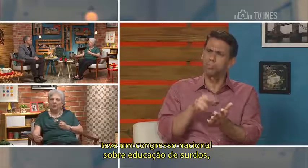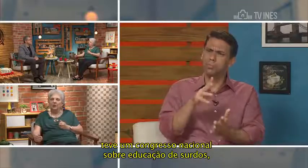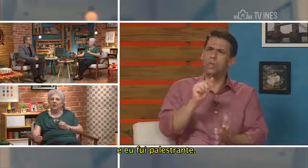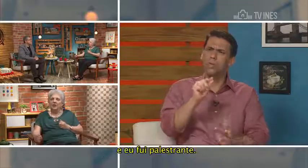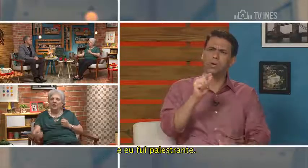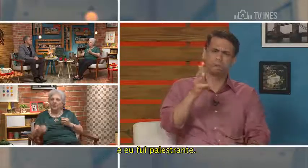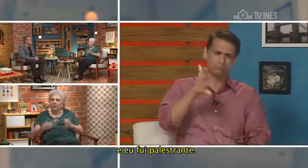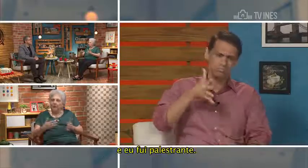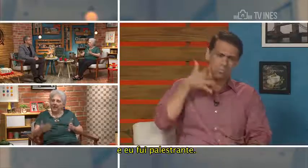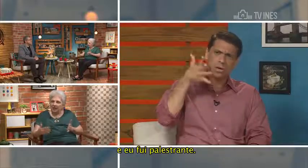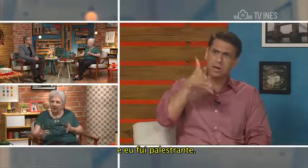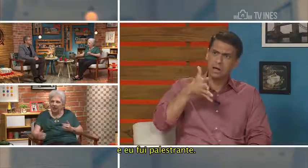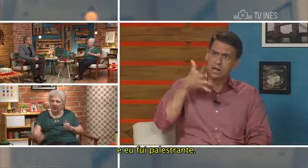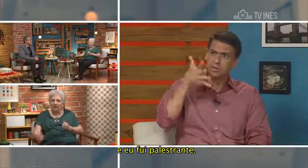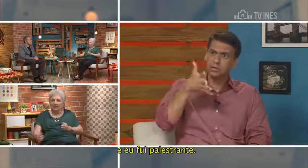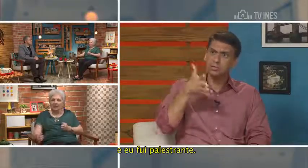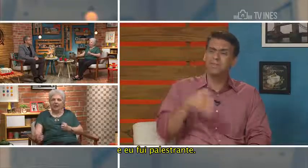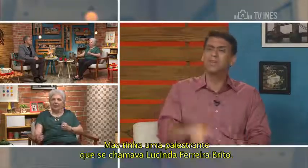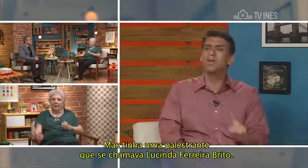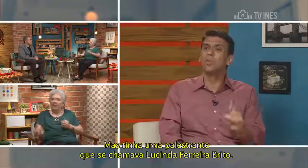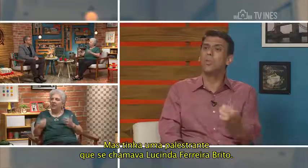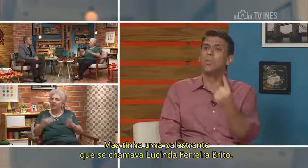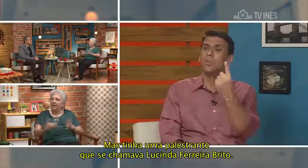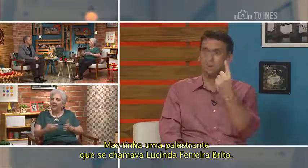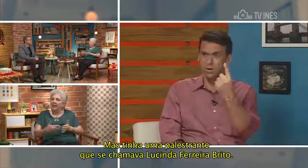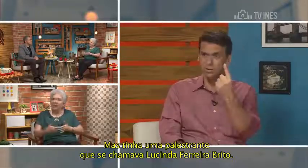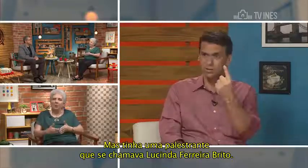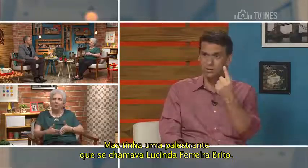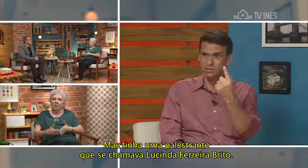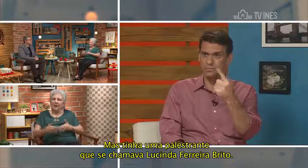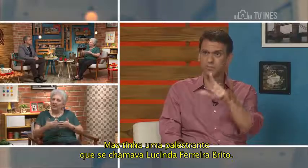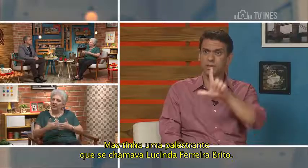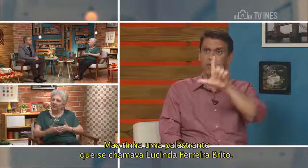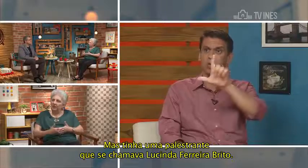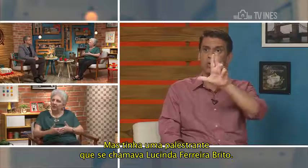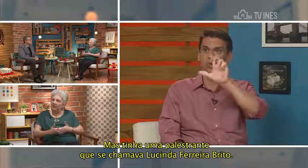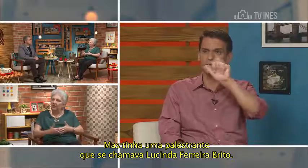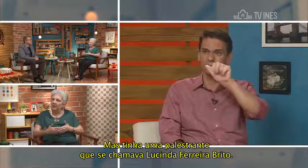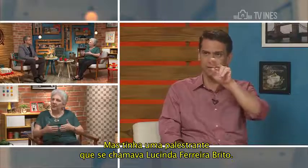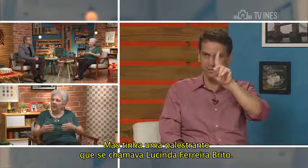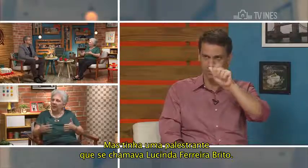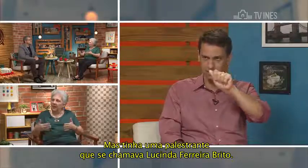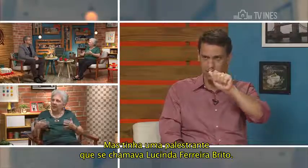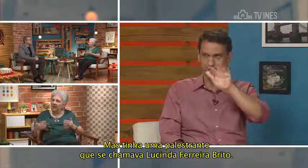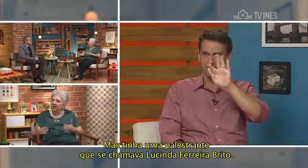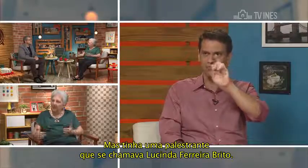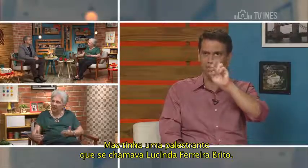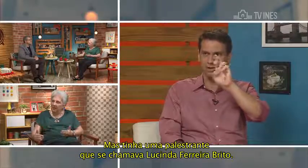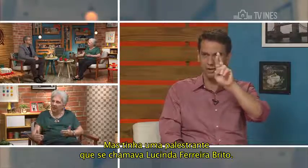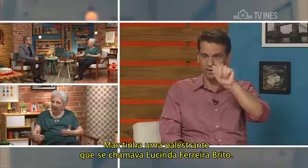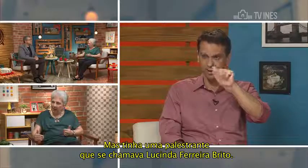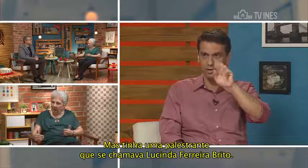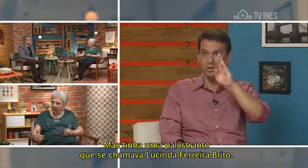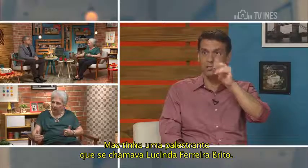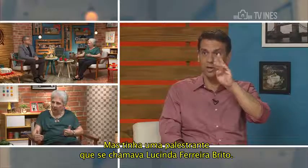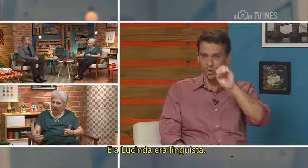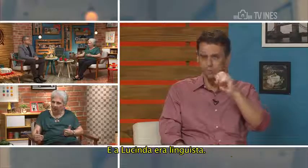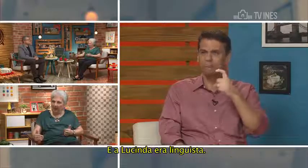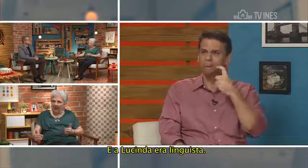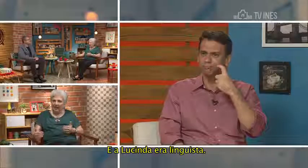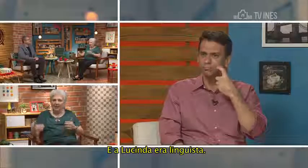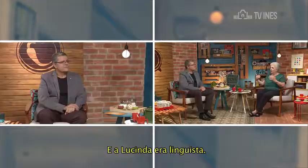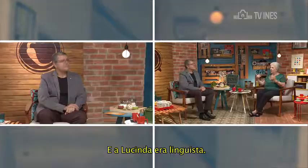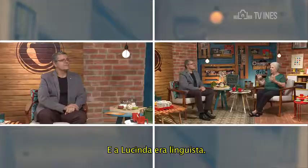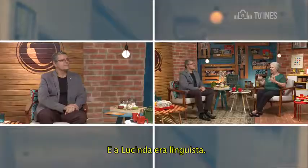surdos E eu fui Palestrante Mas tinha Uma palestrante Que se chamava Lucinda Ferreira Brito